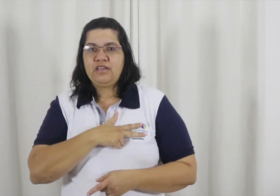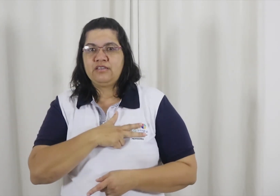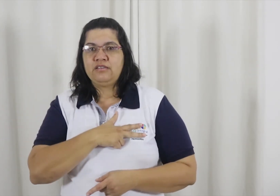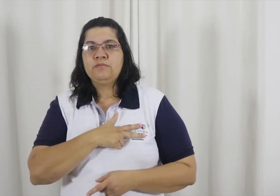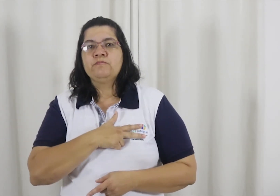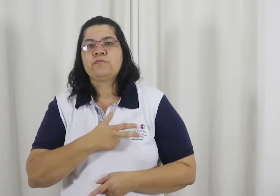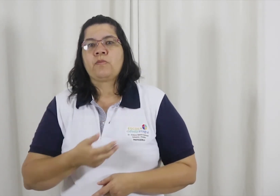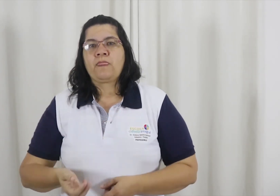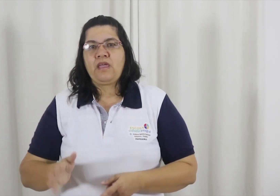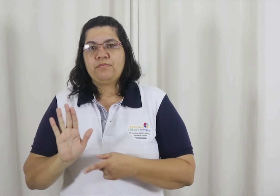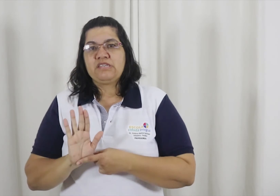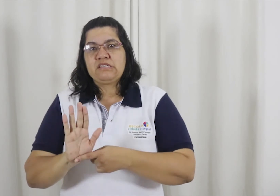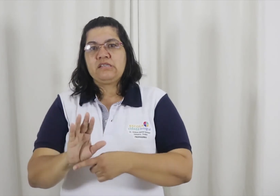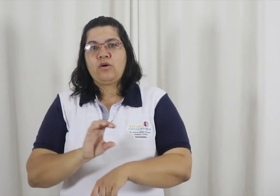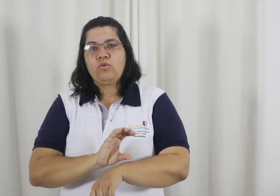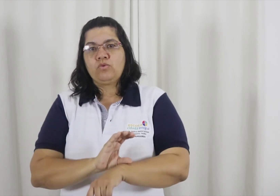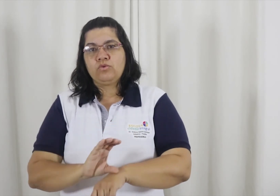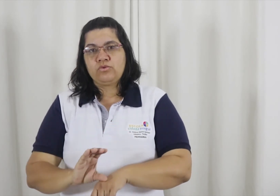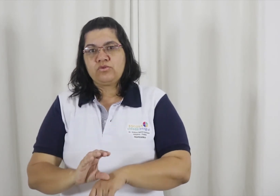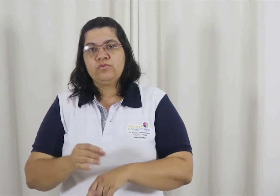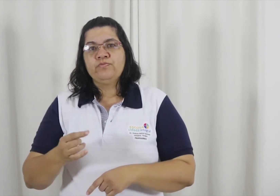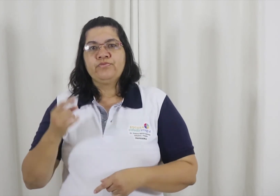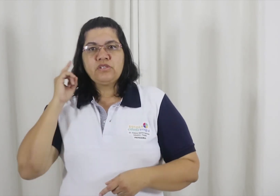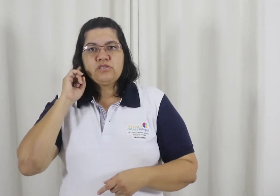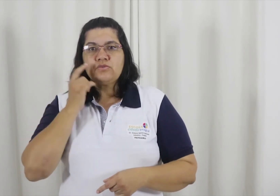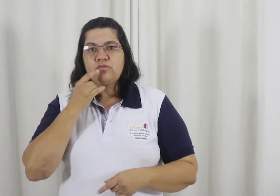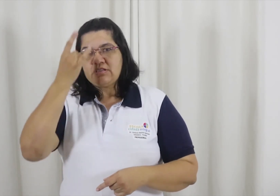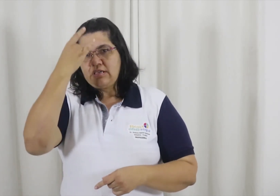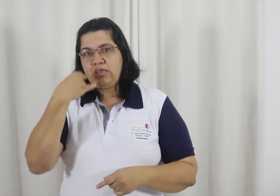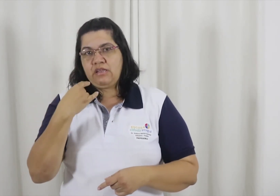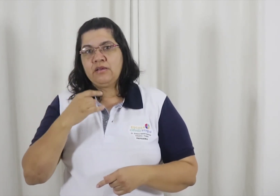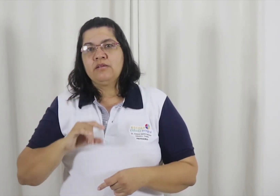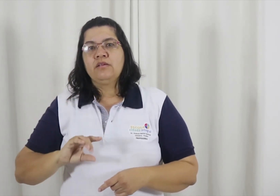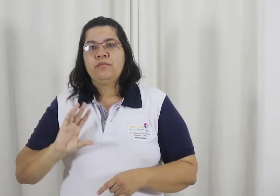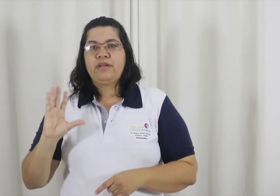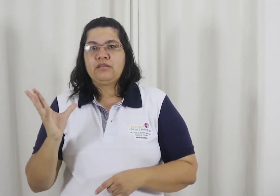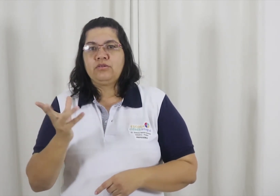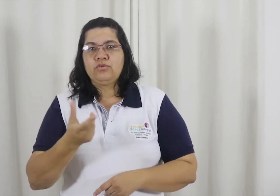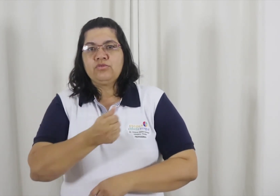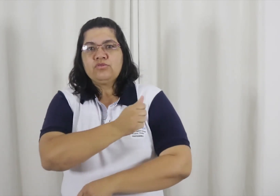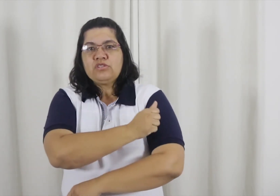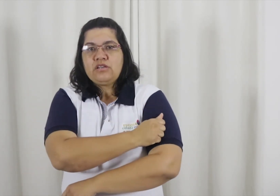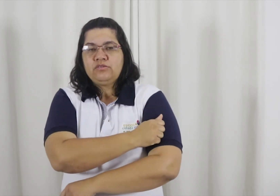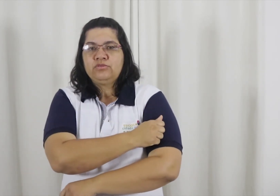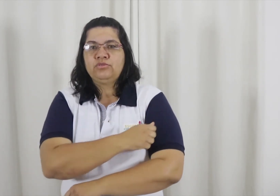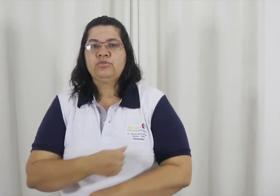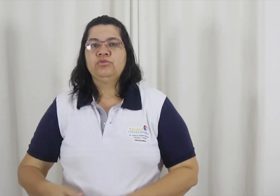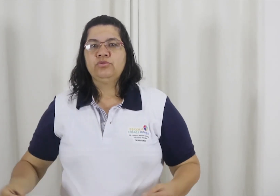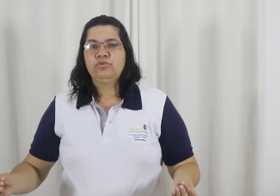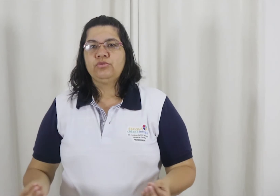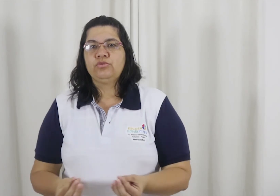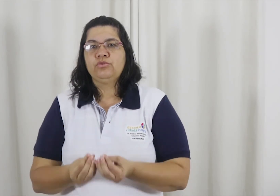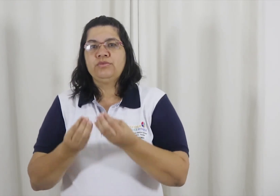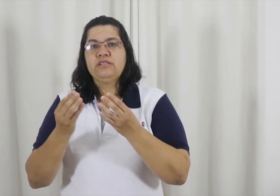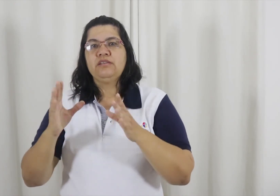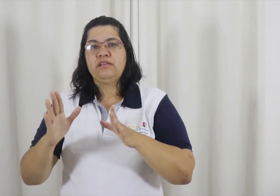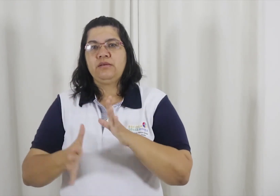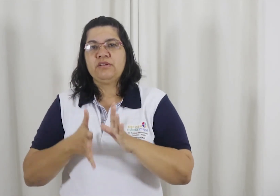FUNAD apresentar o curso de surdo-cegueira para todos os alunos do Clube de Libras